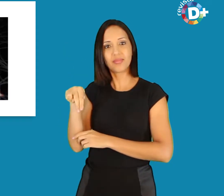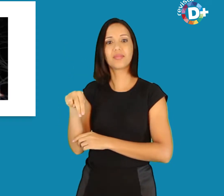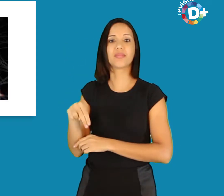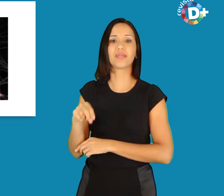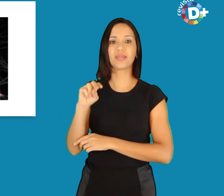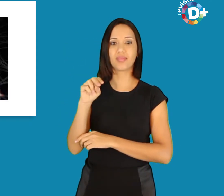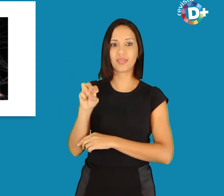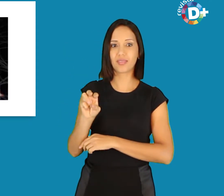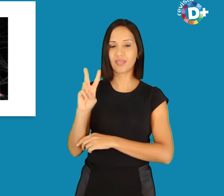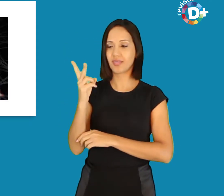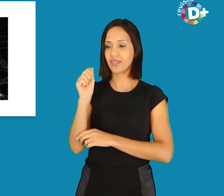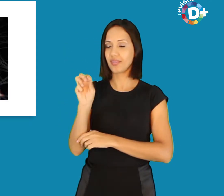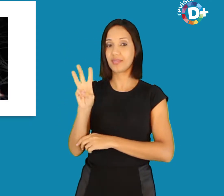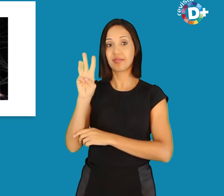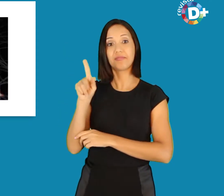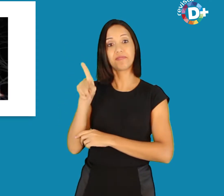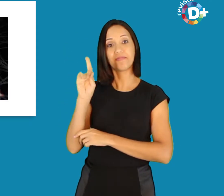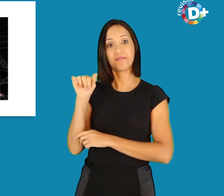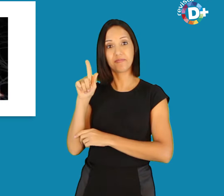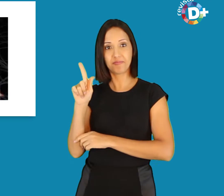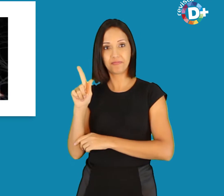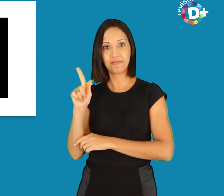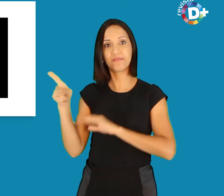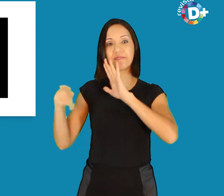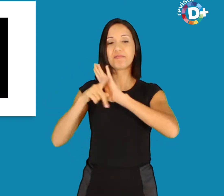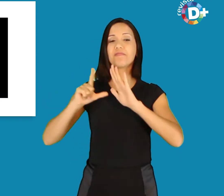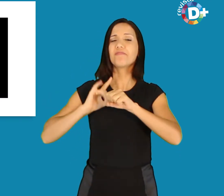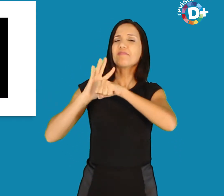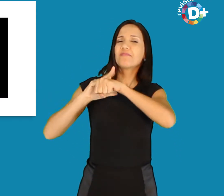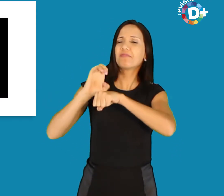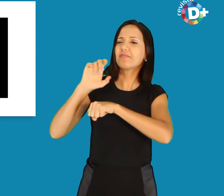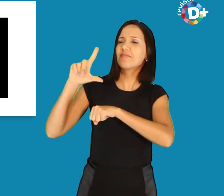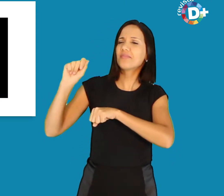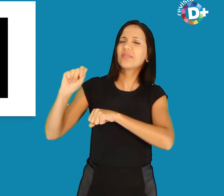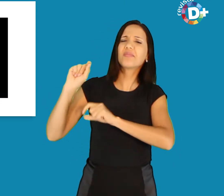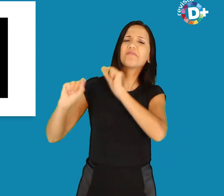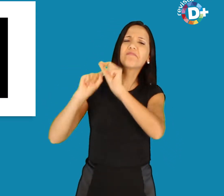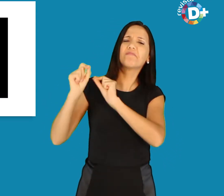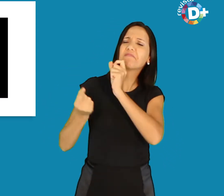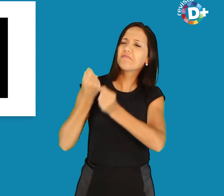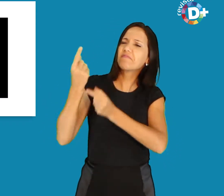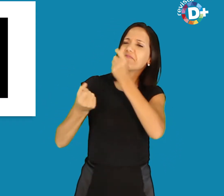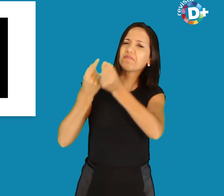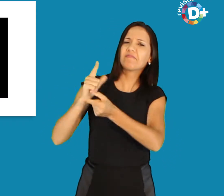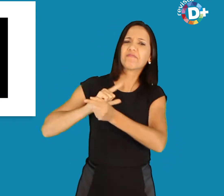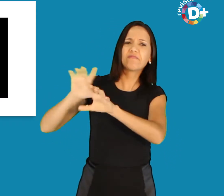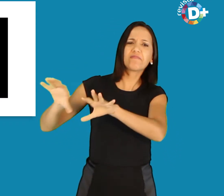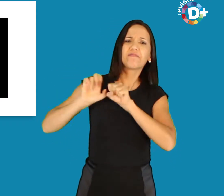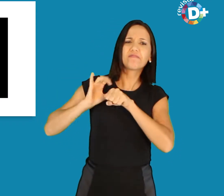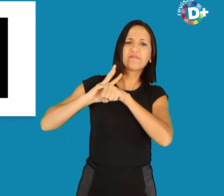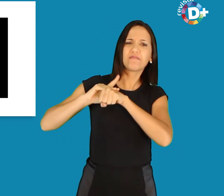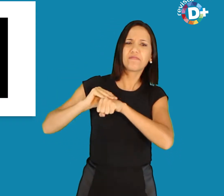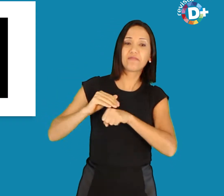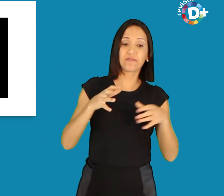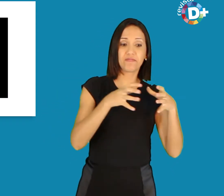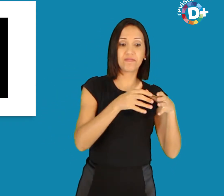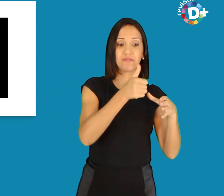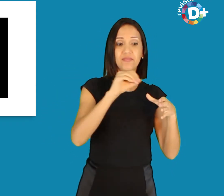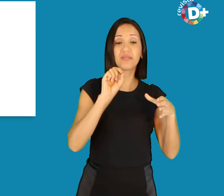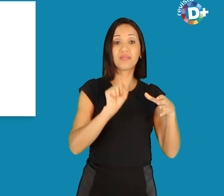é mais comum em homens o paciente costuma viver cerca de três anos após o diagnóstico alguém foi o